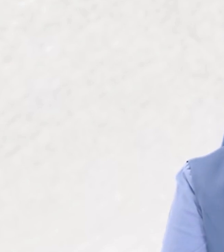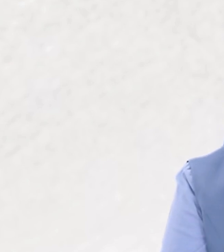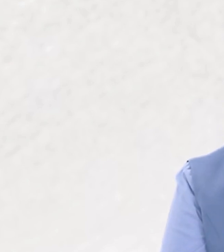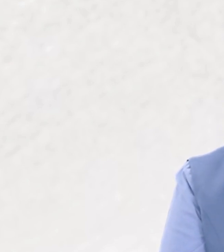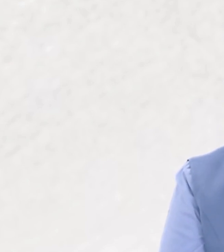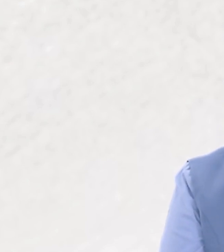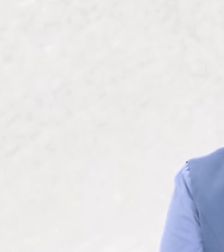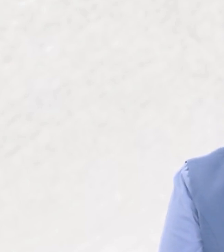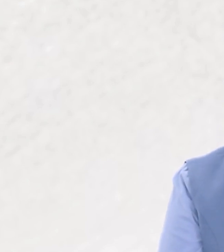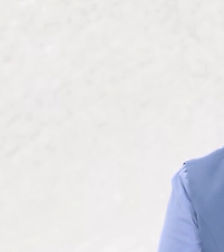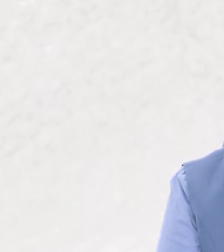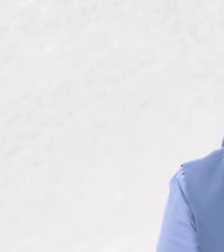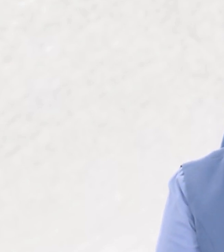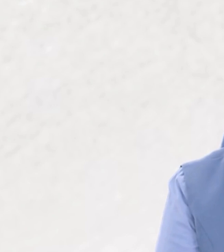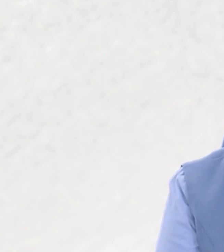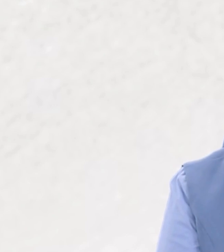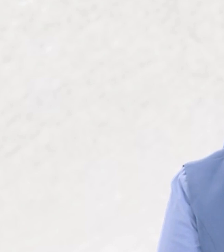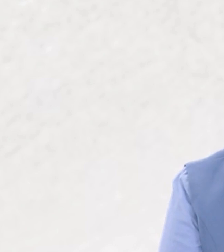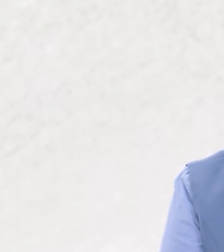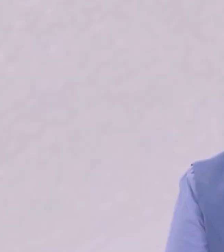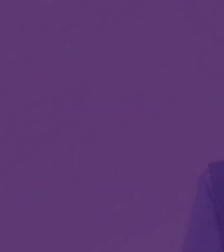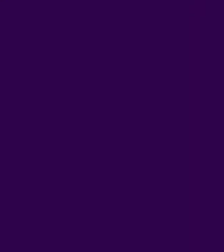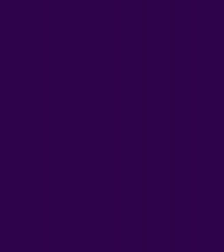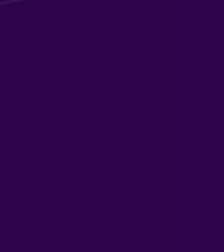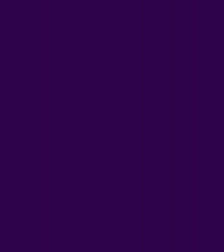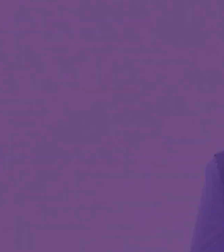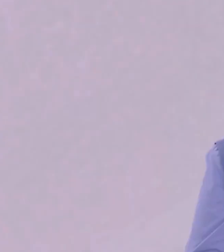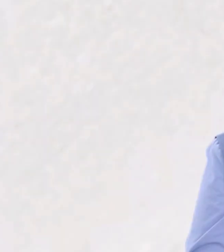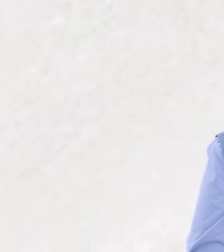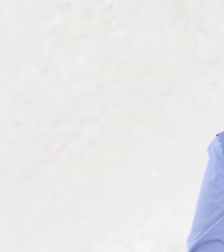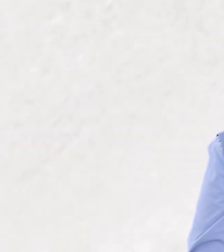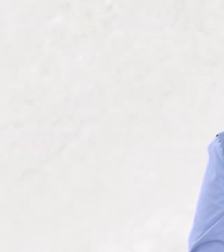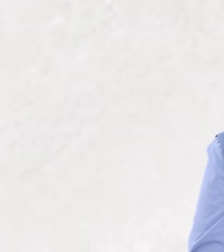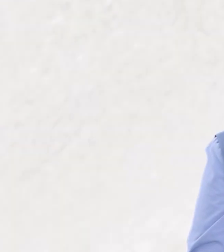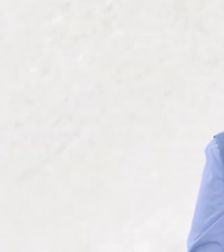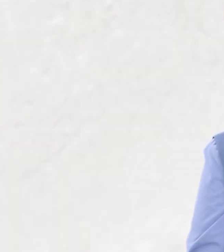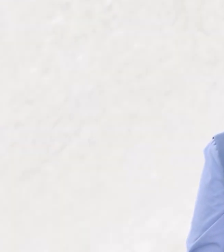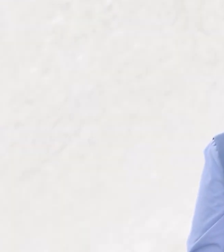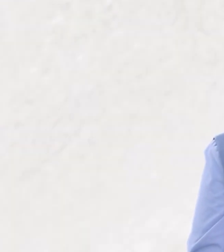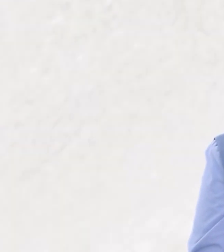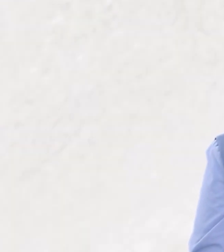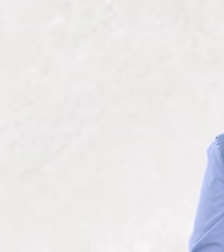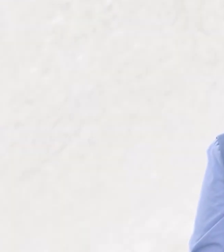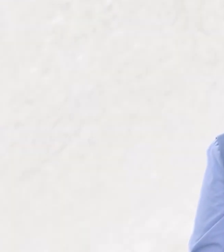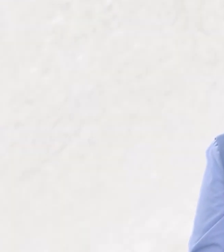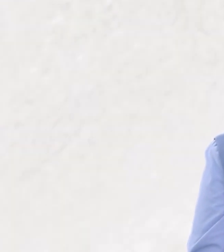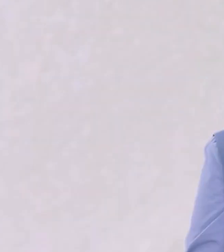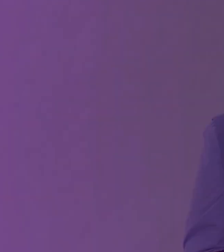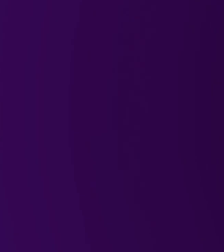na ipagkaloob ng Diyos ang inyong mga kahilingan. Ito po muli si Sister Lines ng Daughters of St. Paul